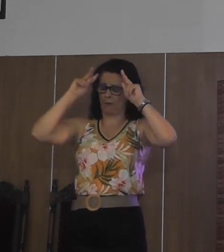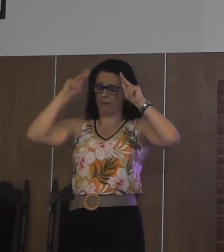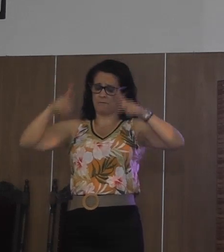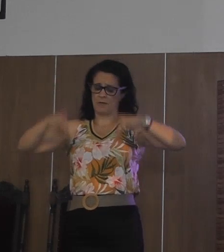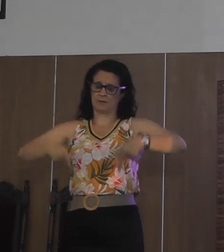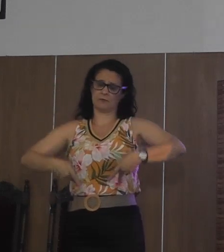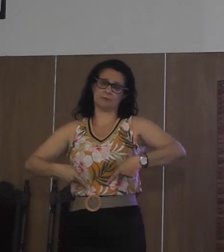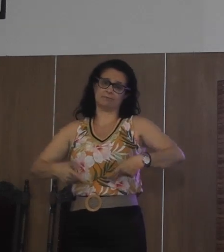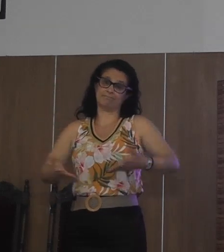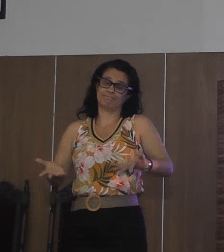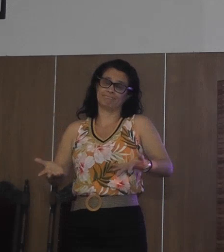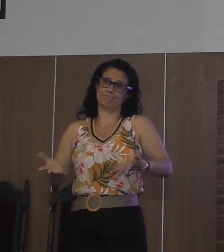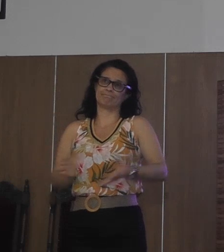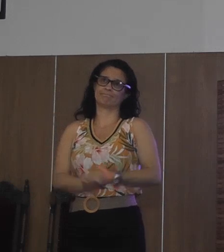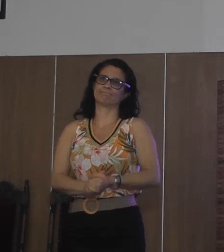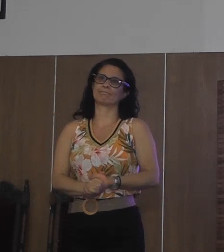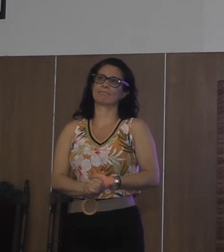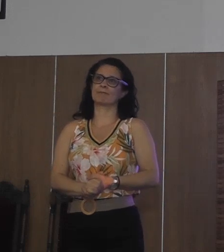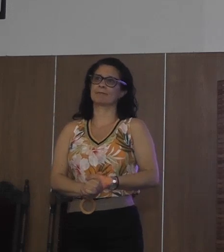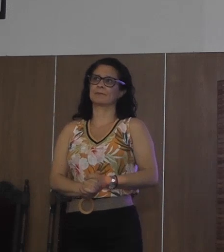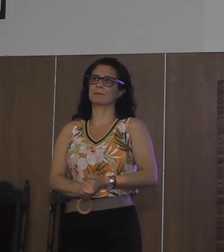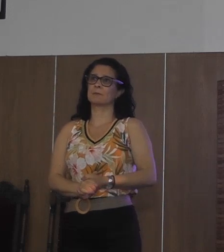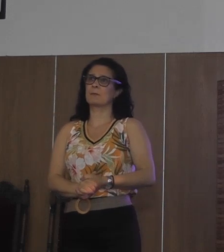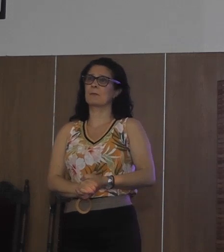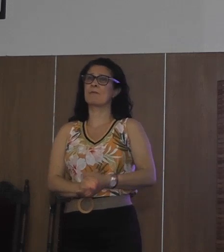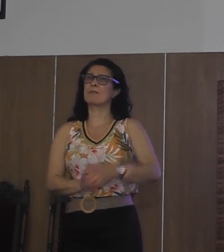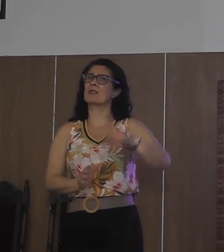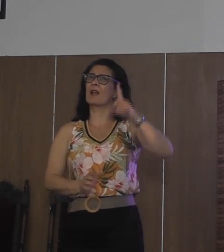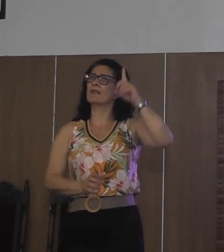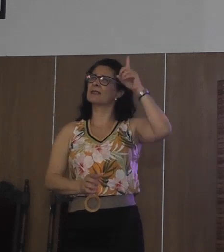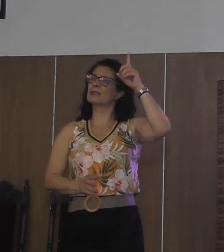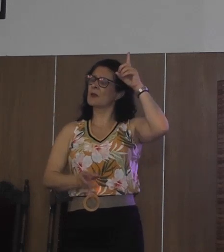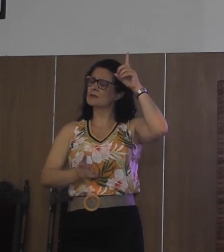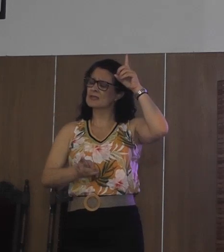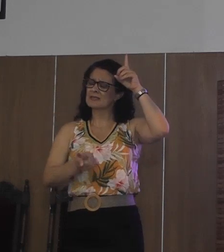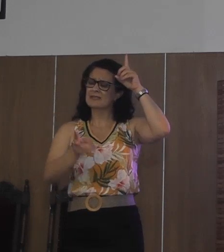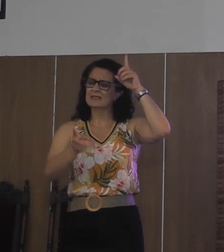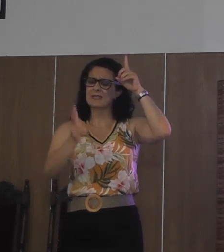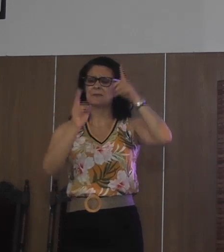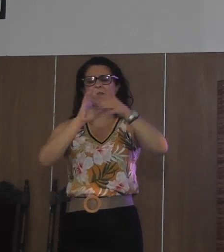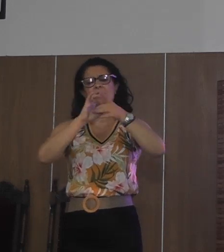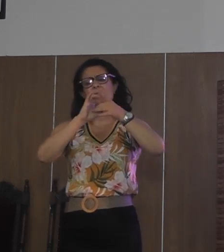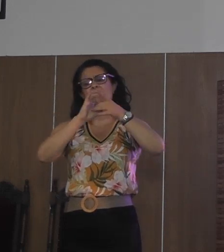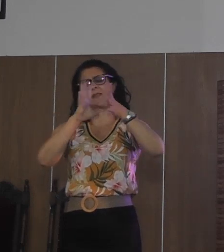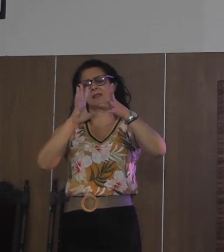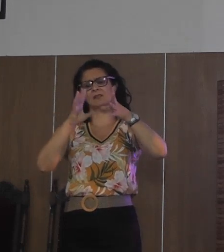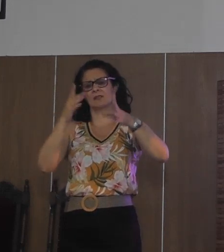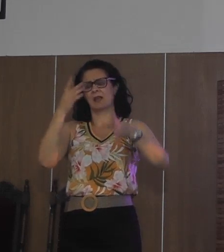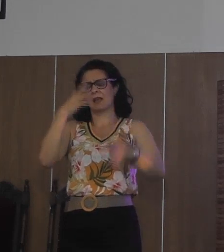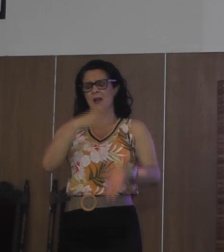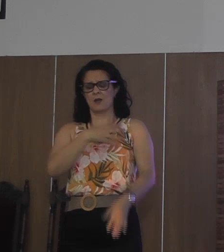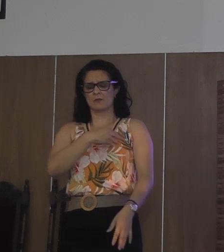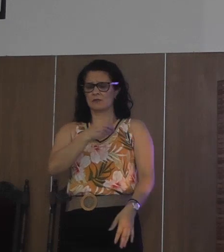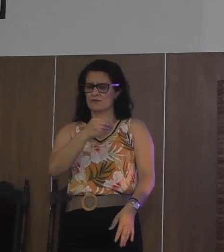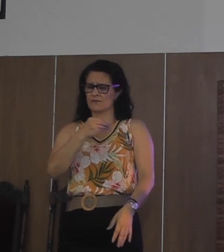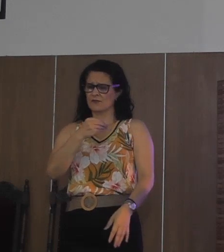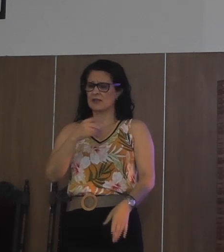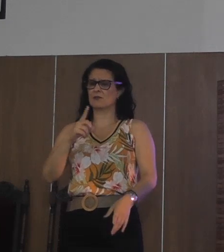afastado. Deus nunca vai impedir de um filho dele passar por algum tipo de tempestade, nunca.